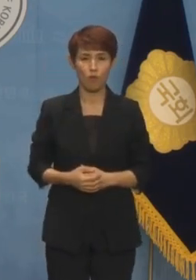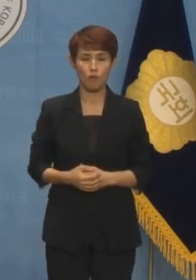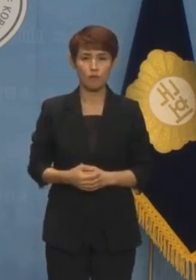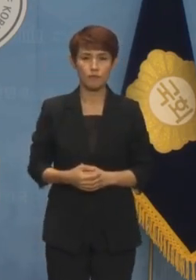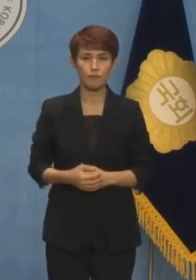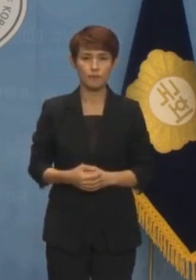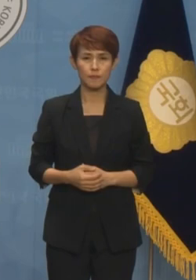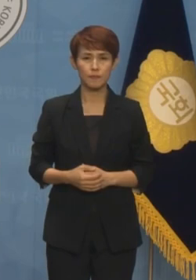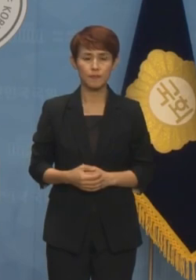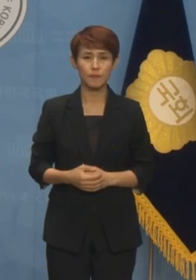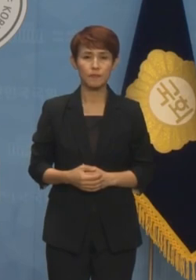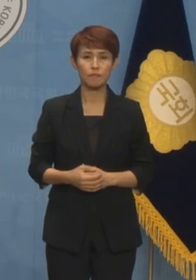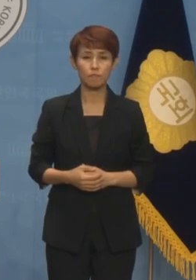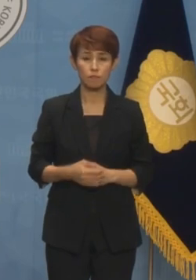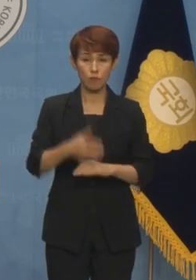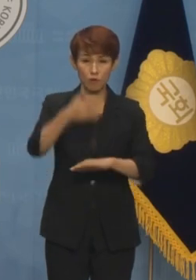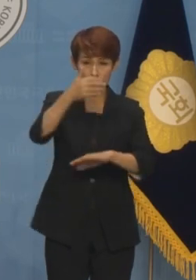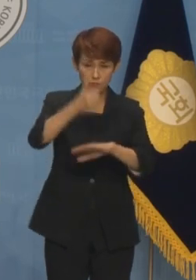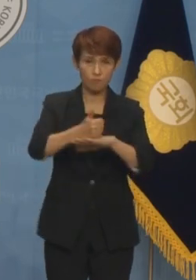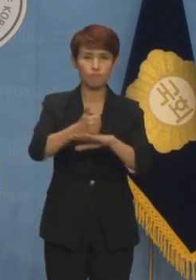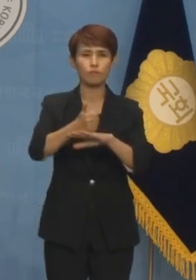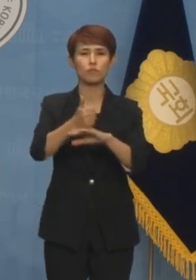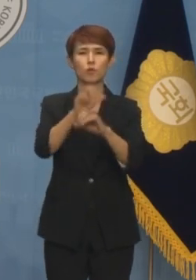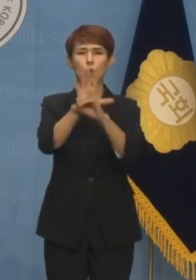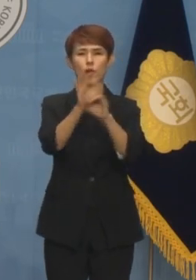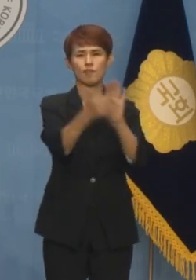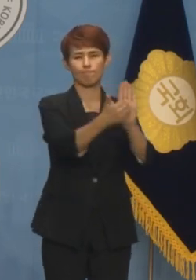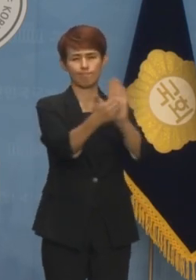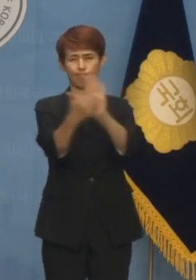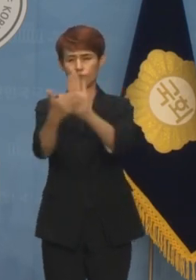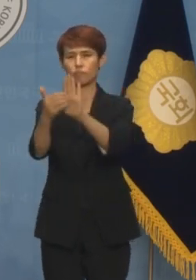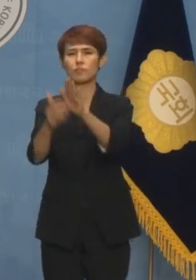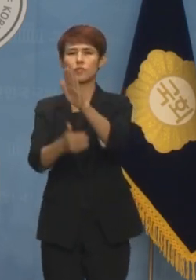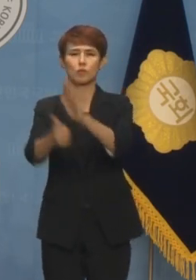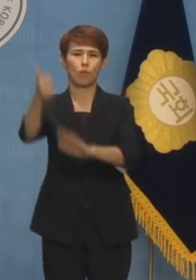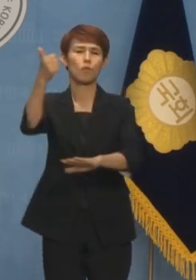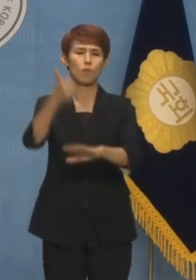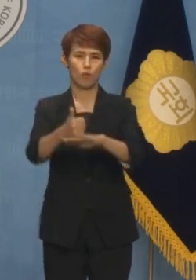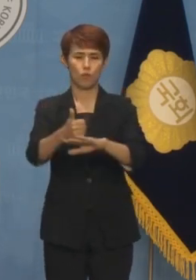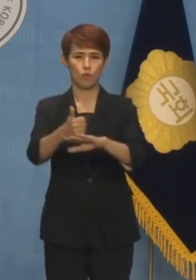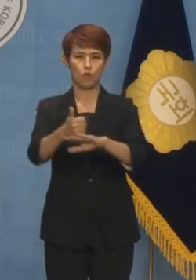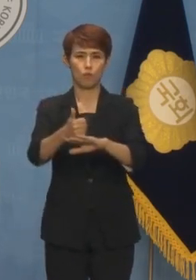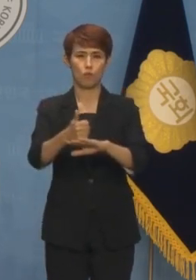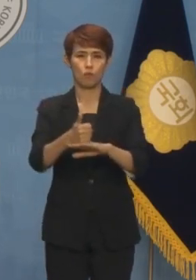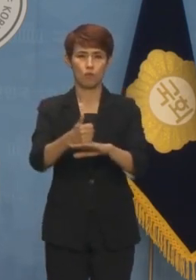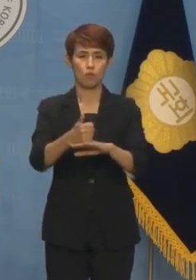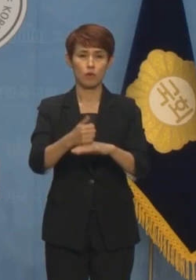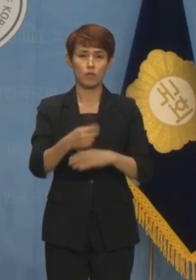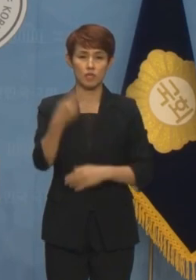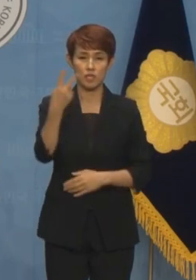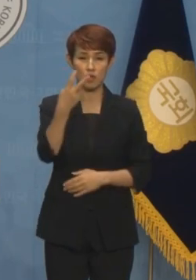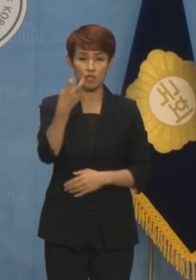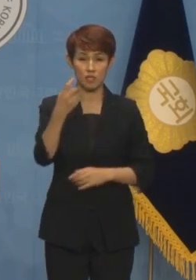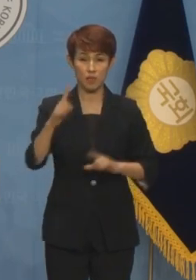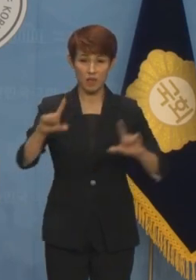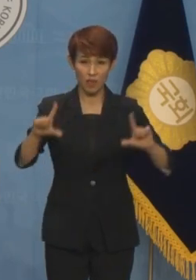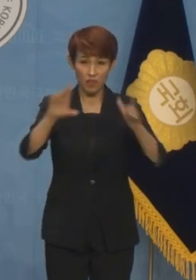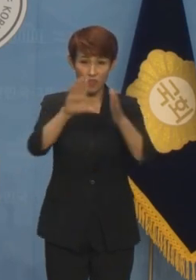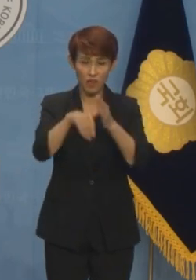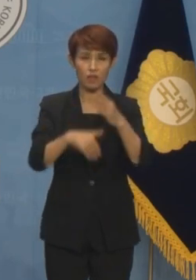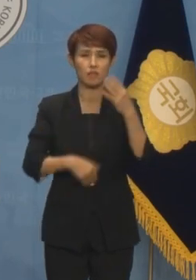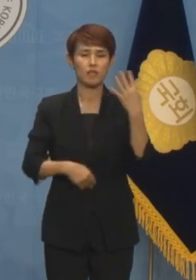통해 성공적인 방역 성과를 이루어냈고 21년도에는